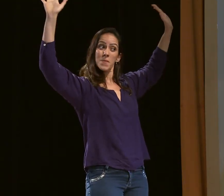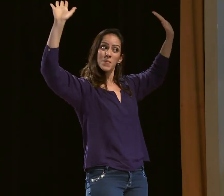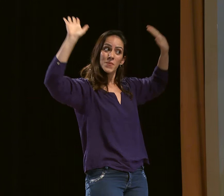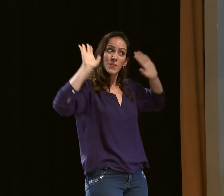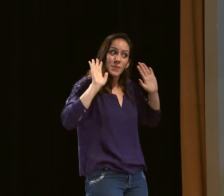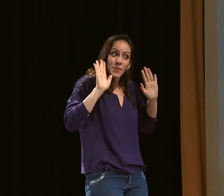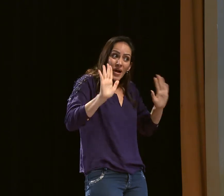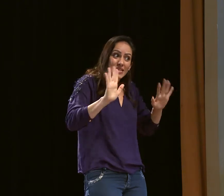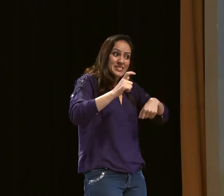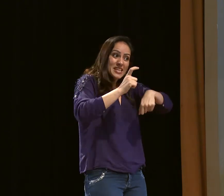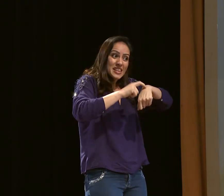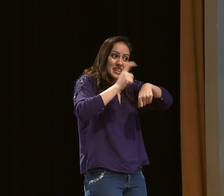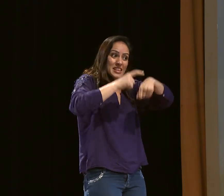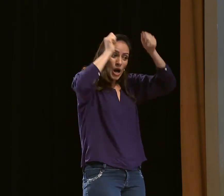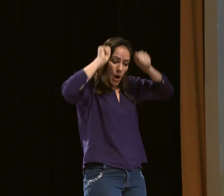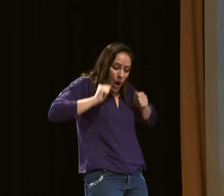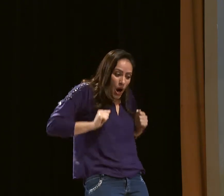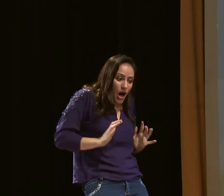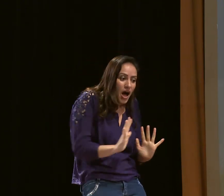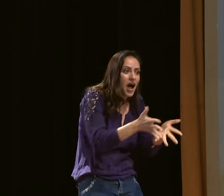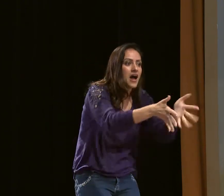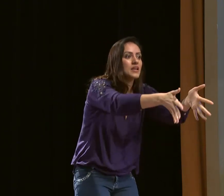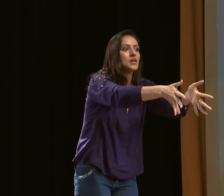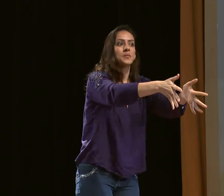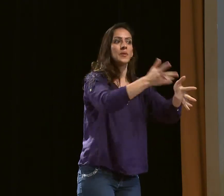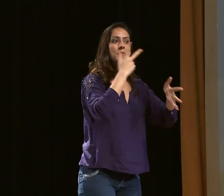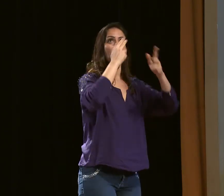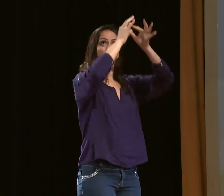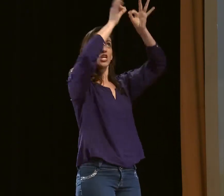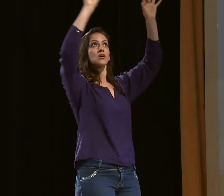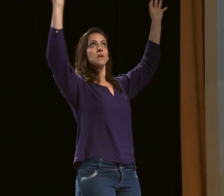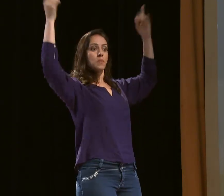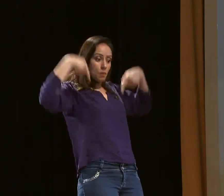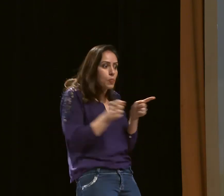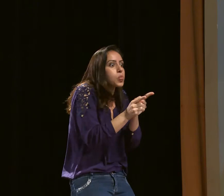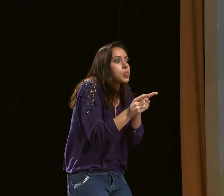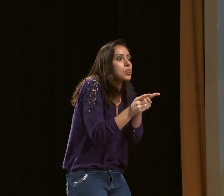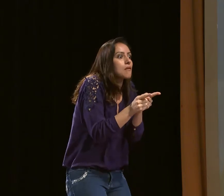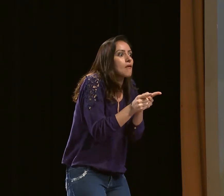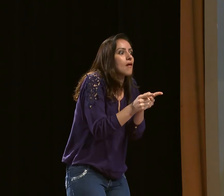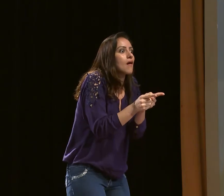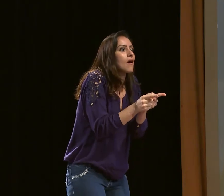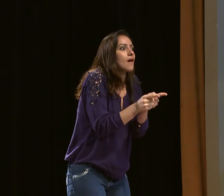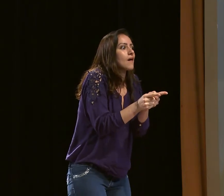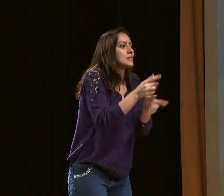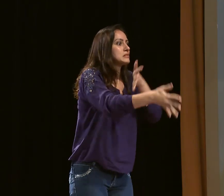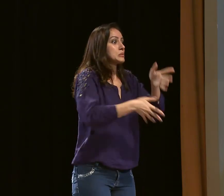português, mas, na hora de expressar aquilo que a gente estava pensando, parece que a frase em português, que era